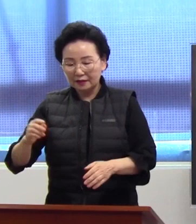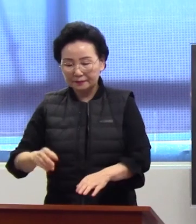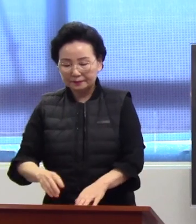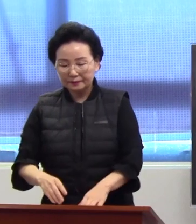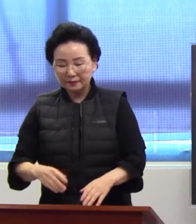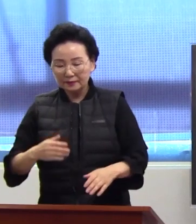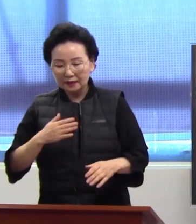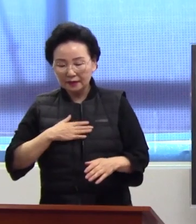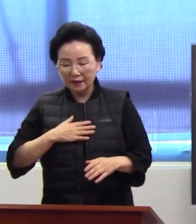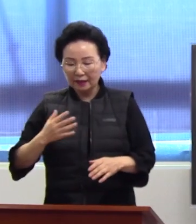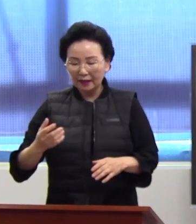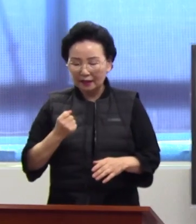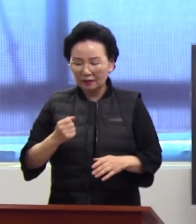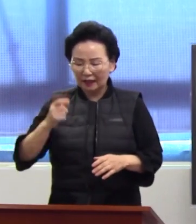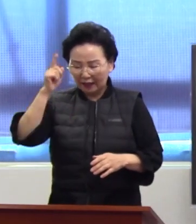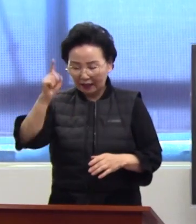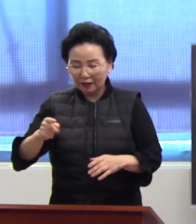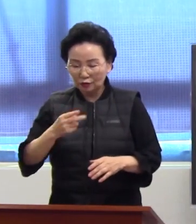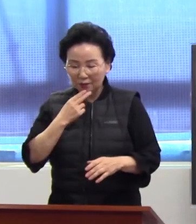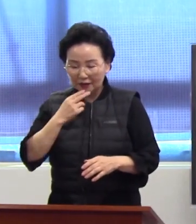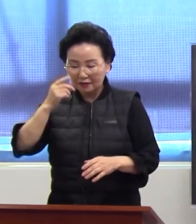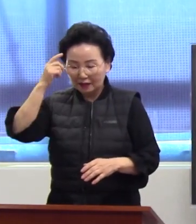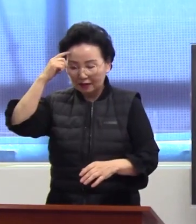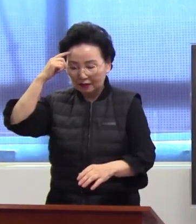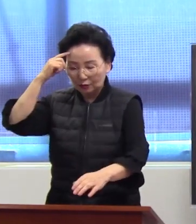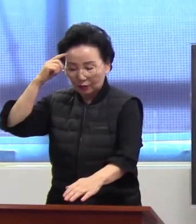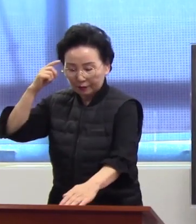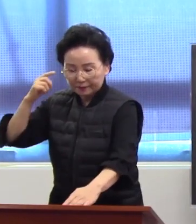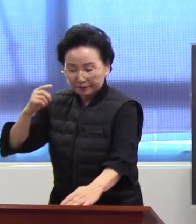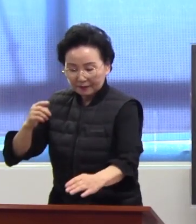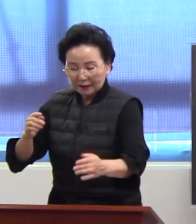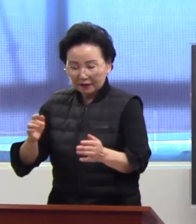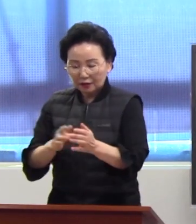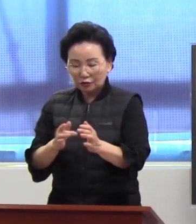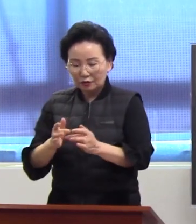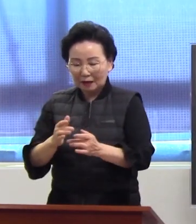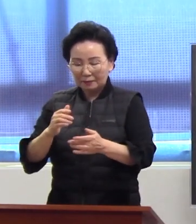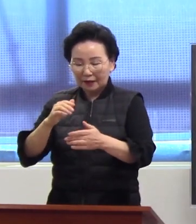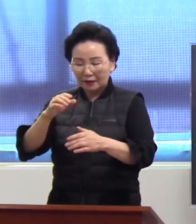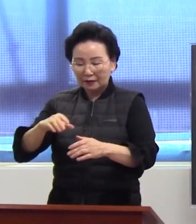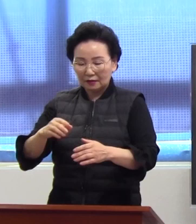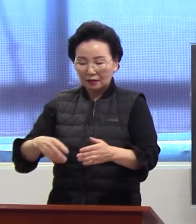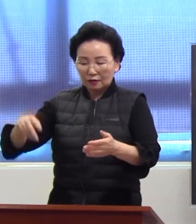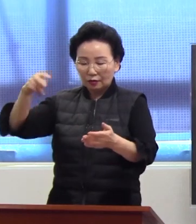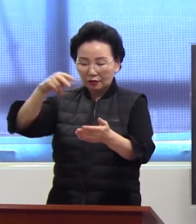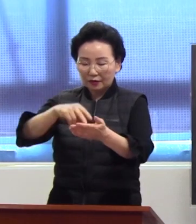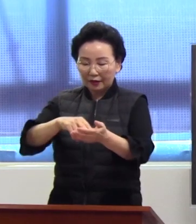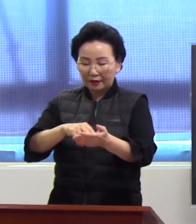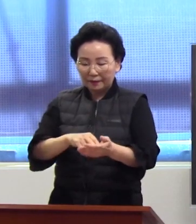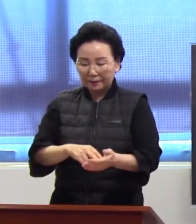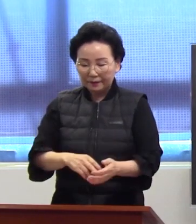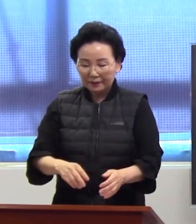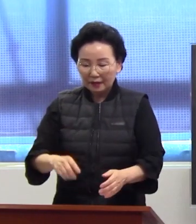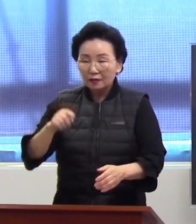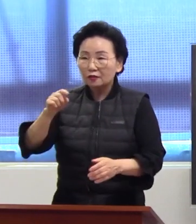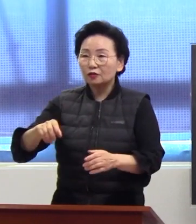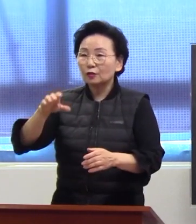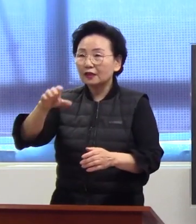이제 내가 가진 거 하나도 없다는 생각을 하고 예수님 앞에 이제 섰는데,